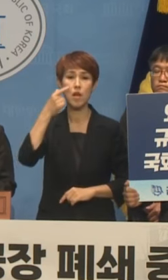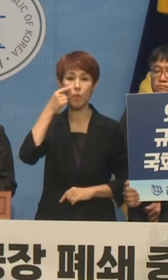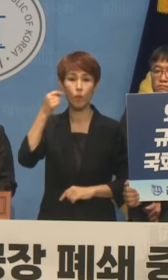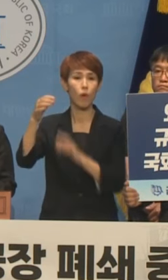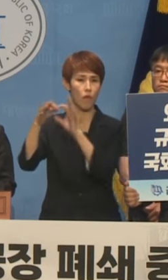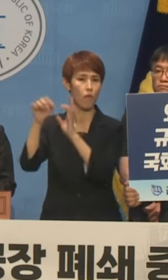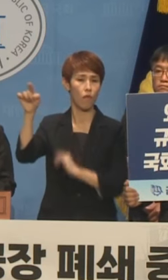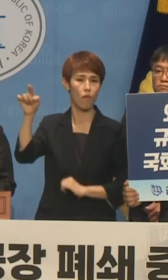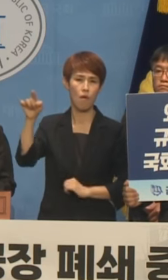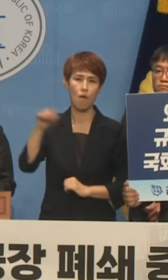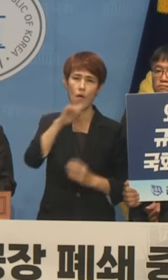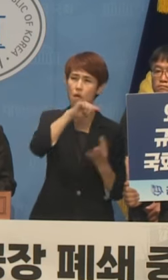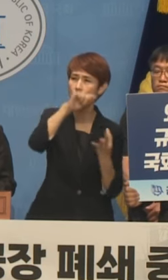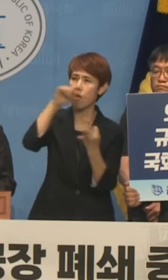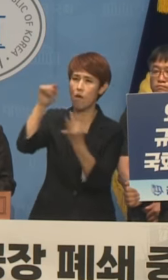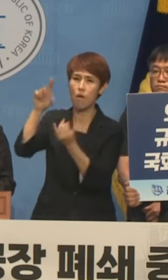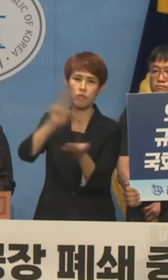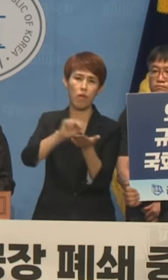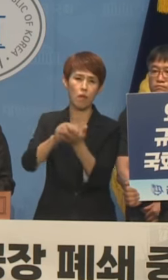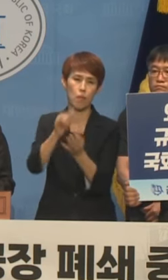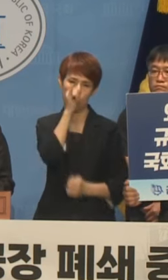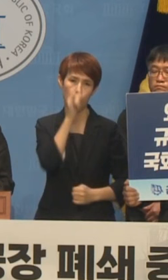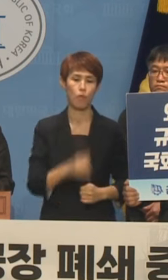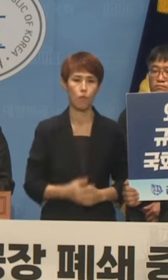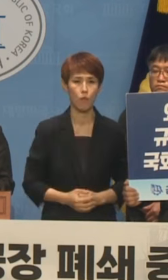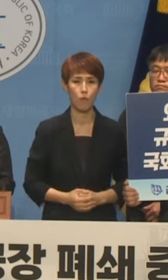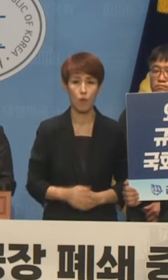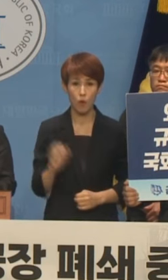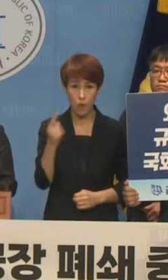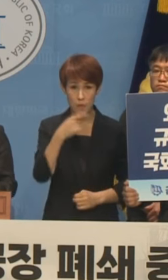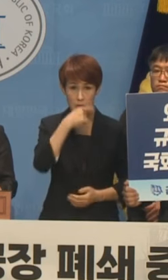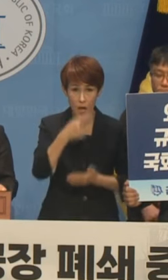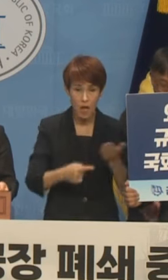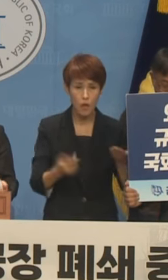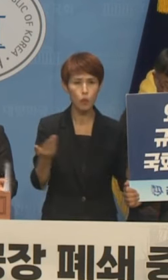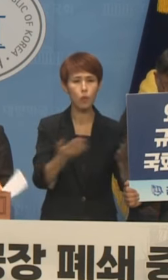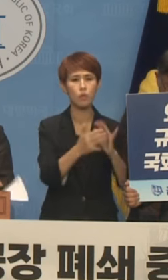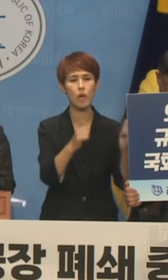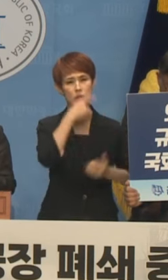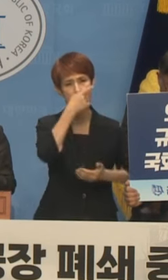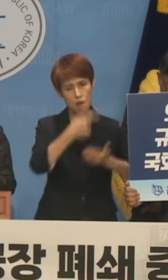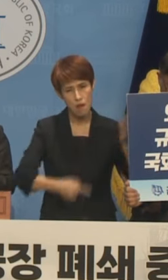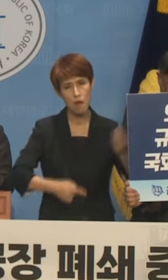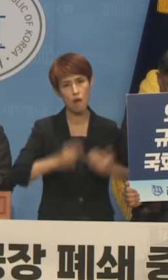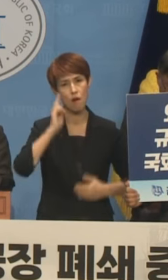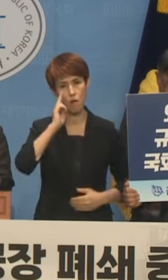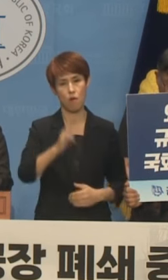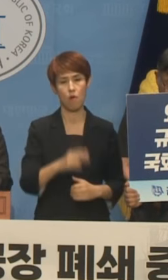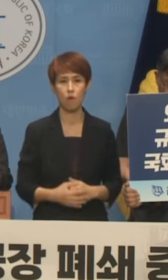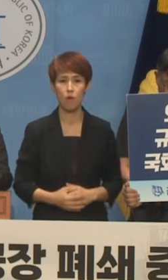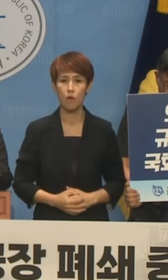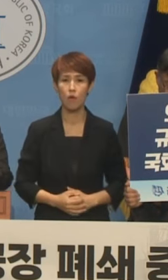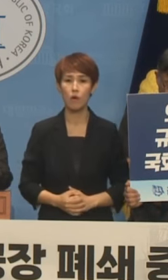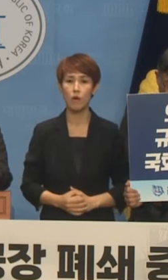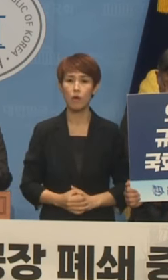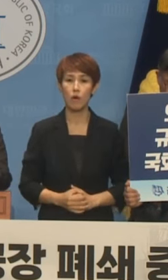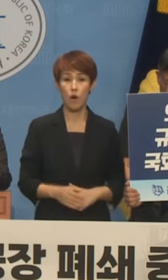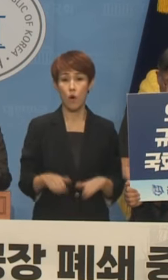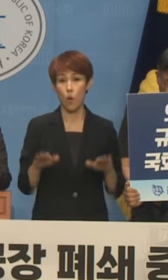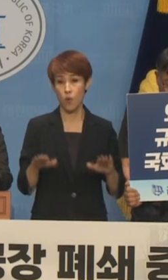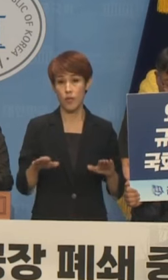등 많은 외투기업 문제가 대두되었고 이로 인한 피해는 노동자가 고스란히 껴안았습니다.